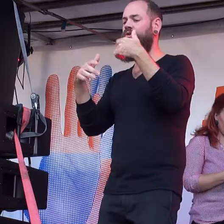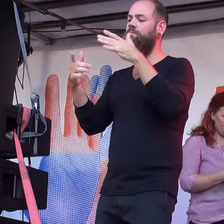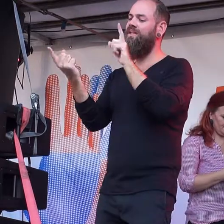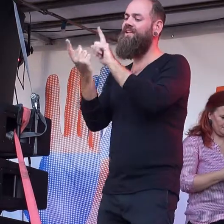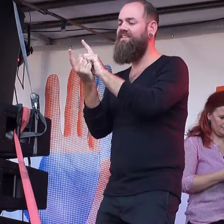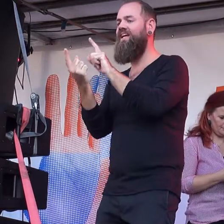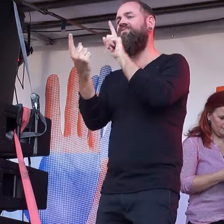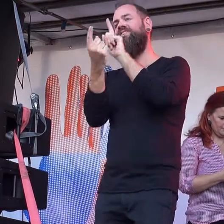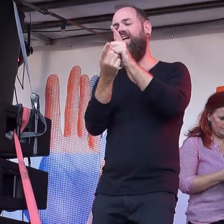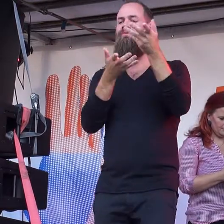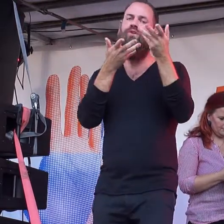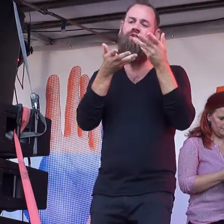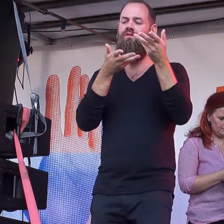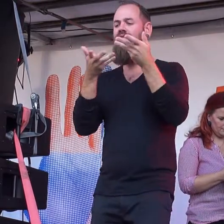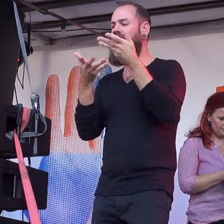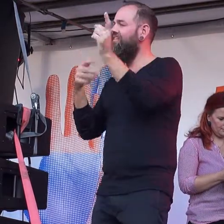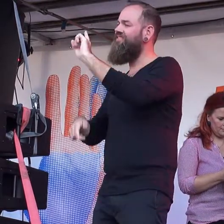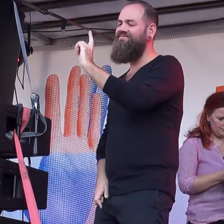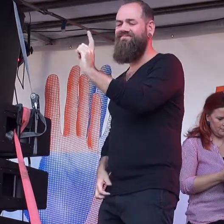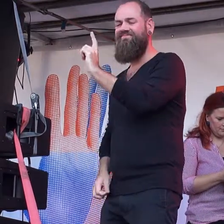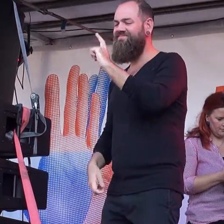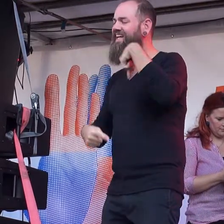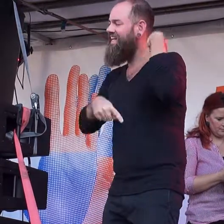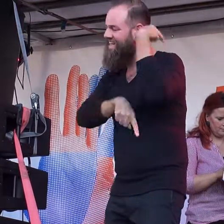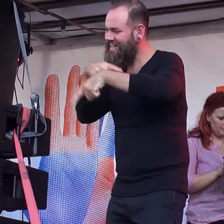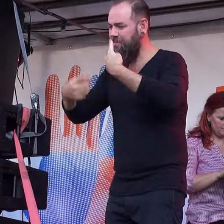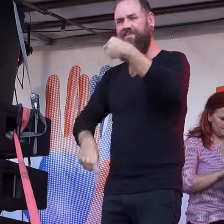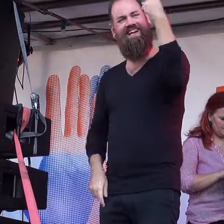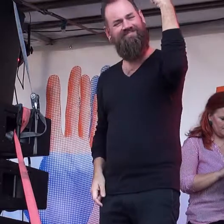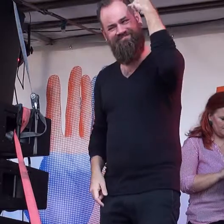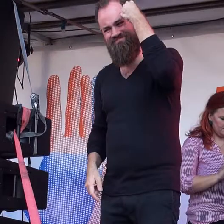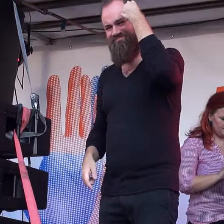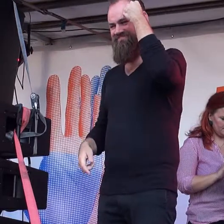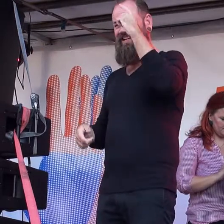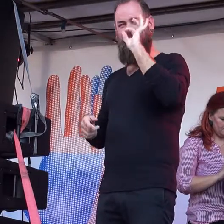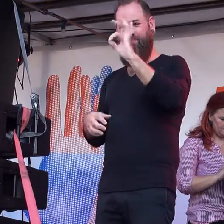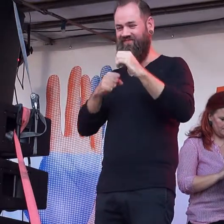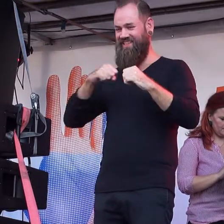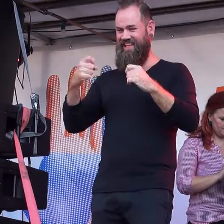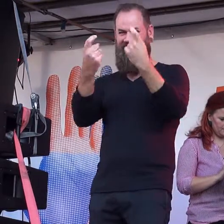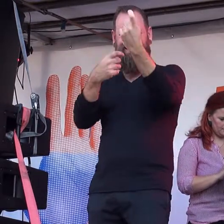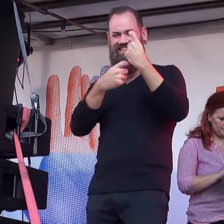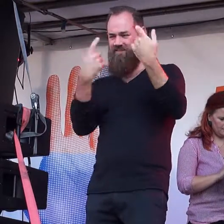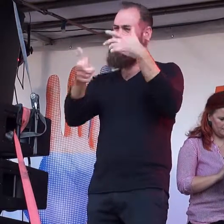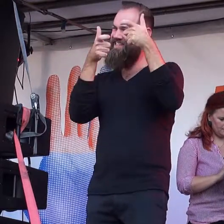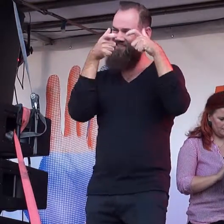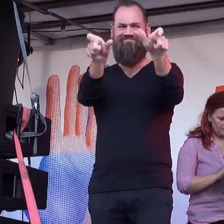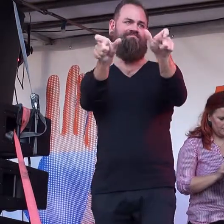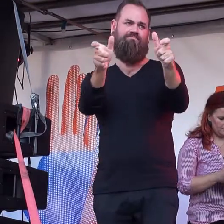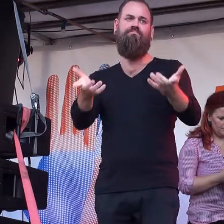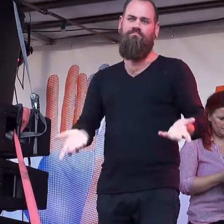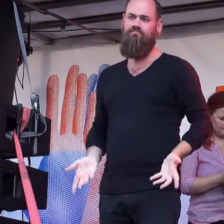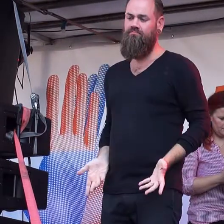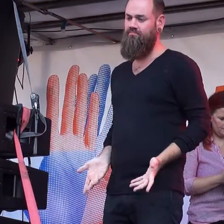zeit die in jegliche form von rassismus wirken wir müssen zu jeder zeit an jedem ort uns für ein gleichberechtigtes